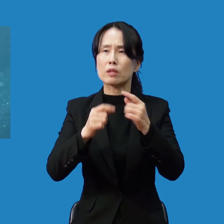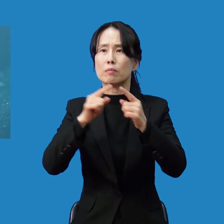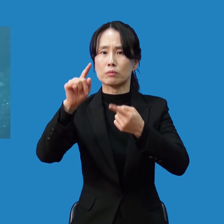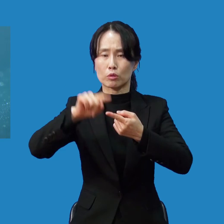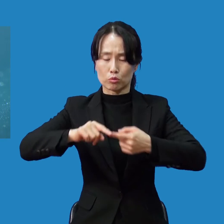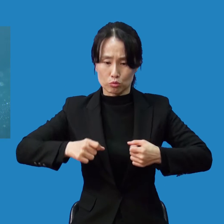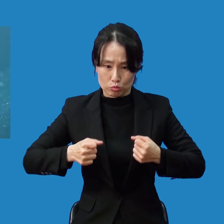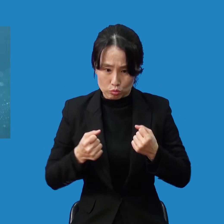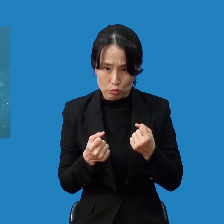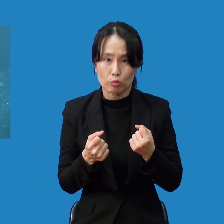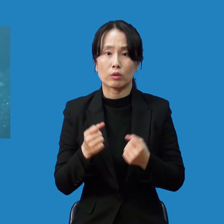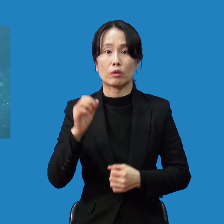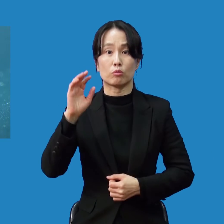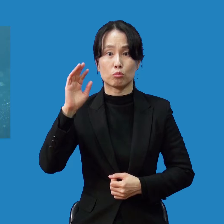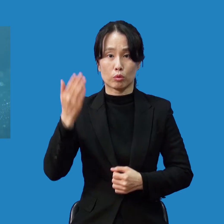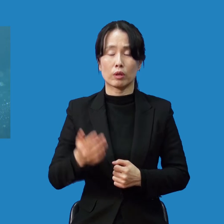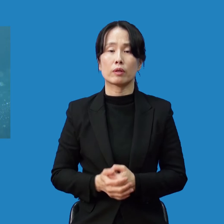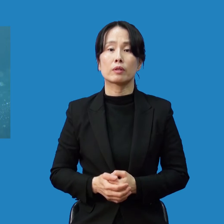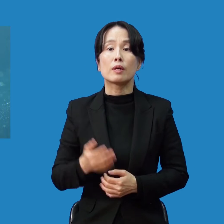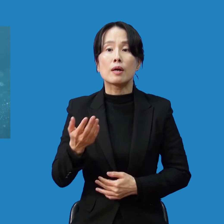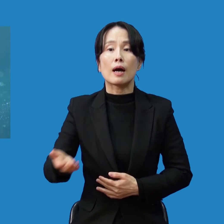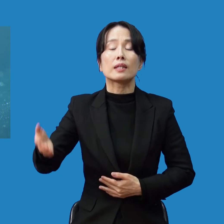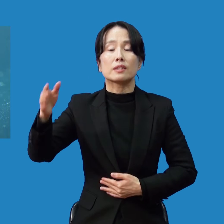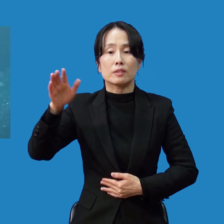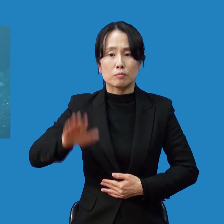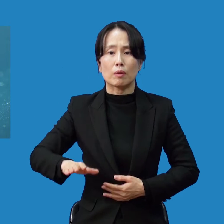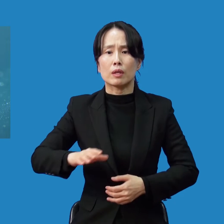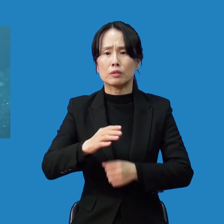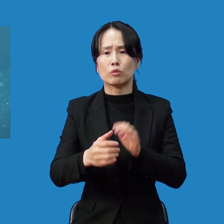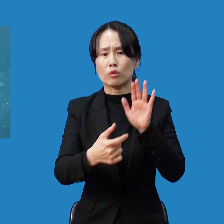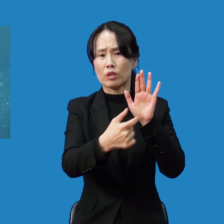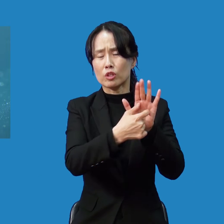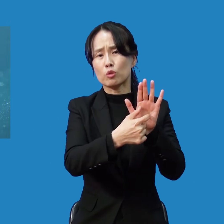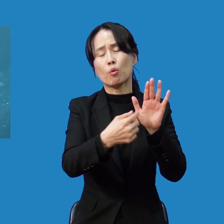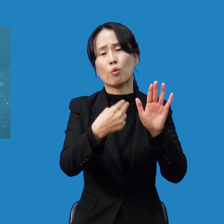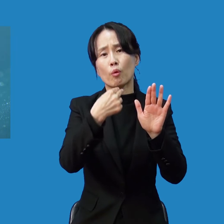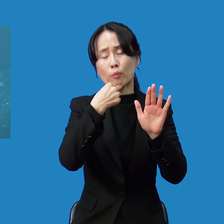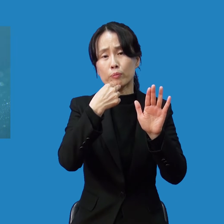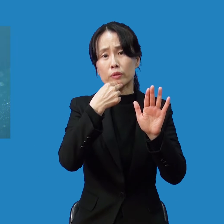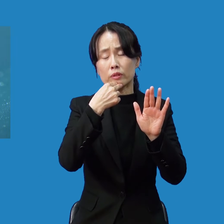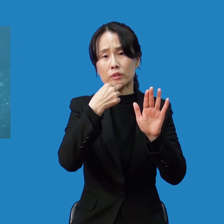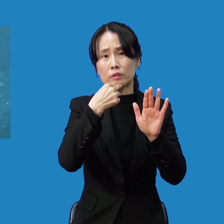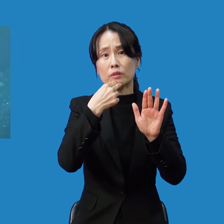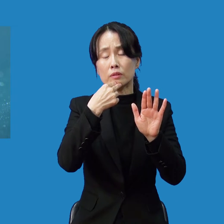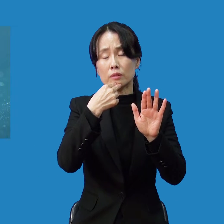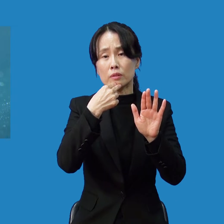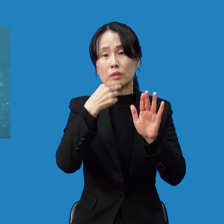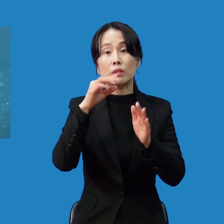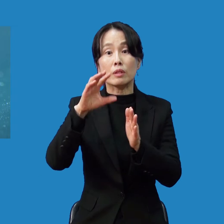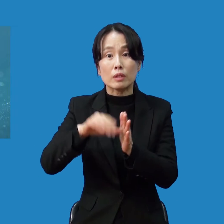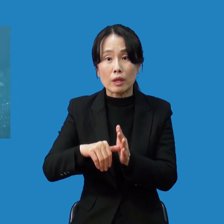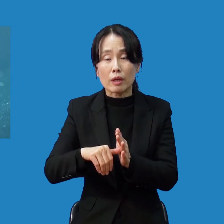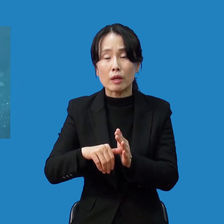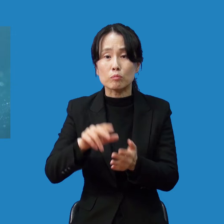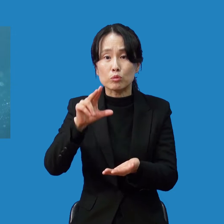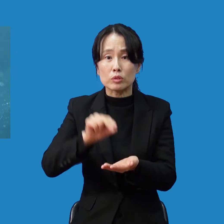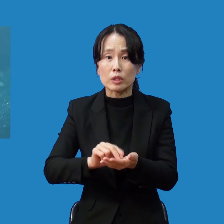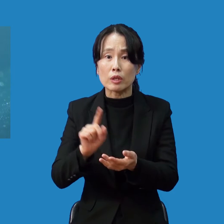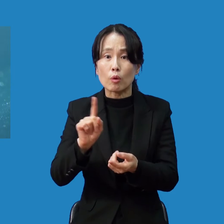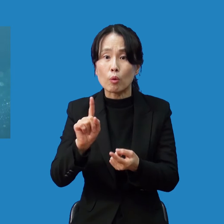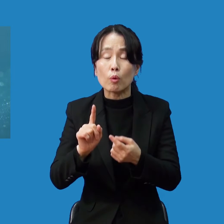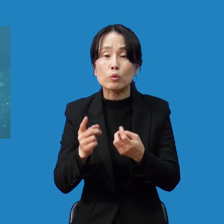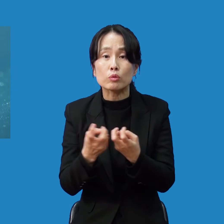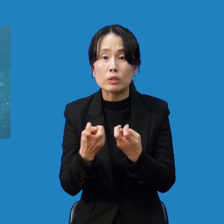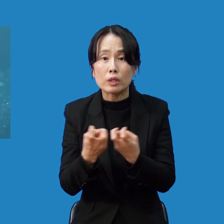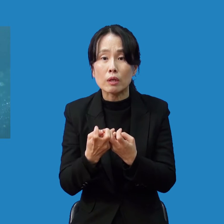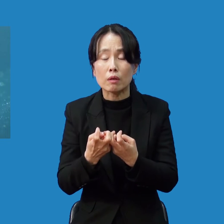그러나 성경에 나와 있지 않는 아디아포라에 대해서는 신앙 양심을 따라서 각자가 결정한